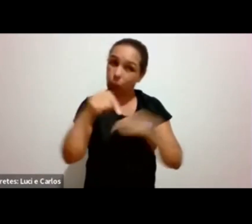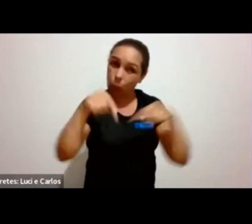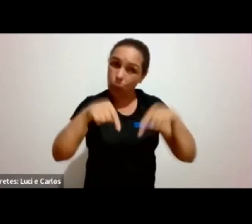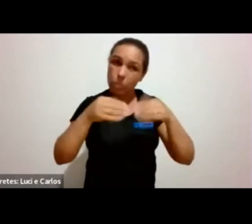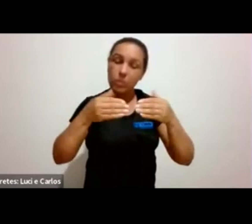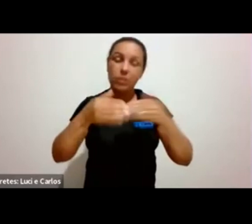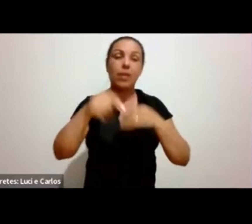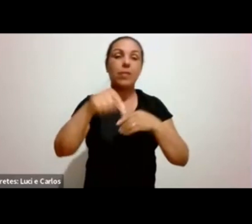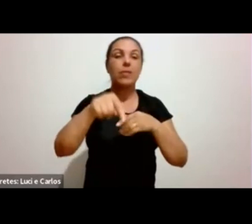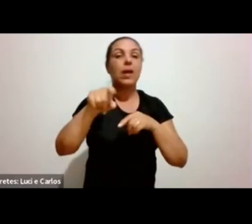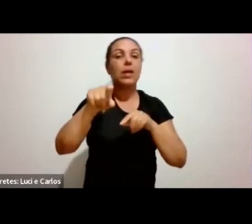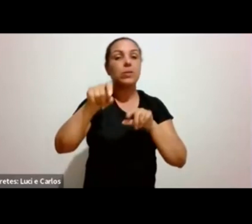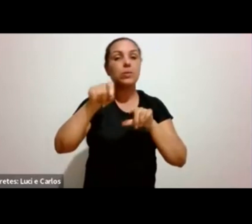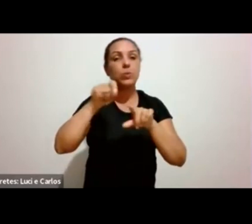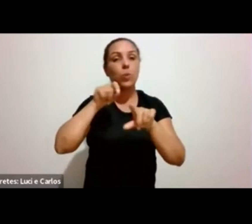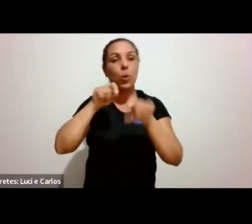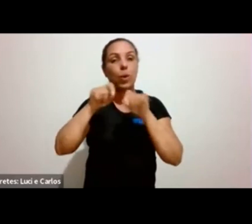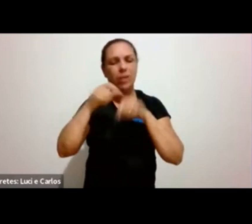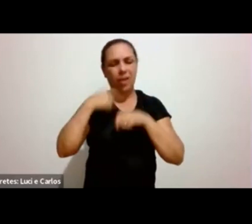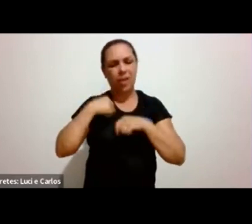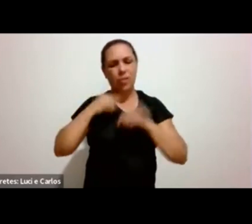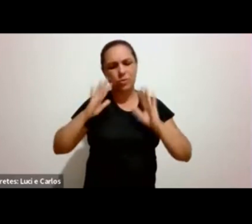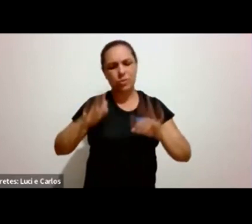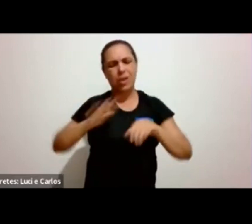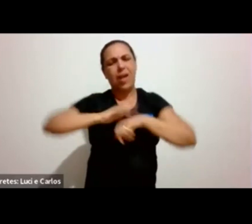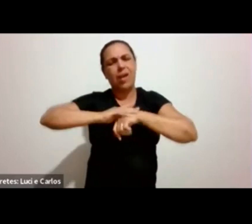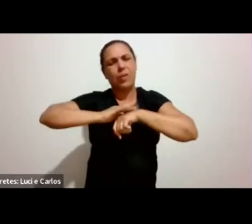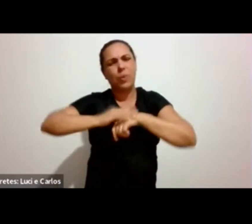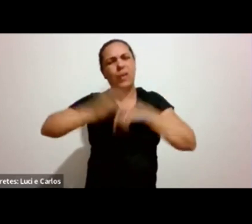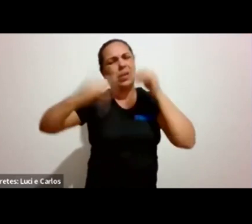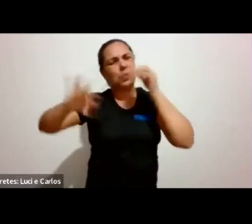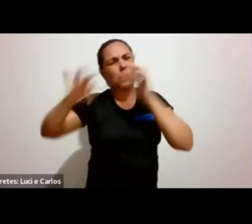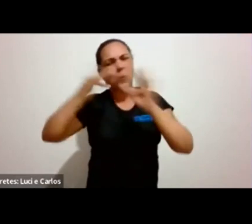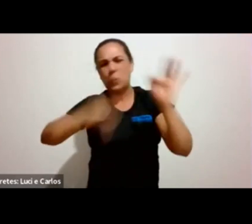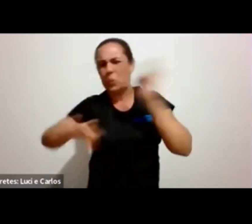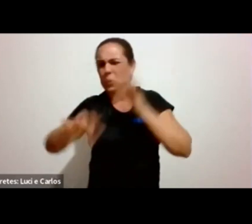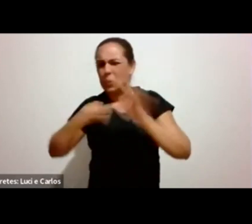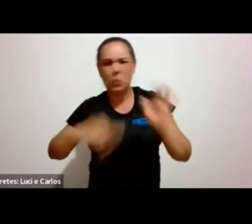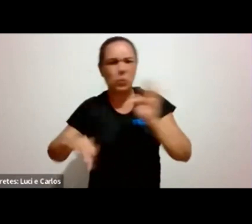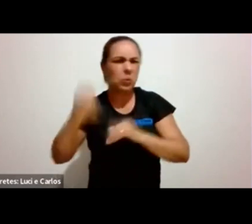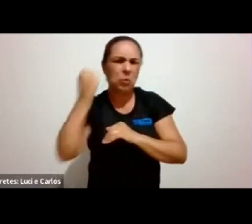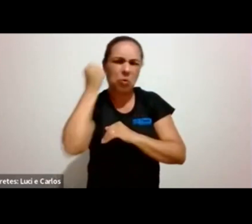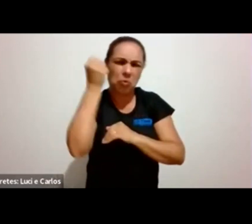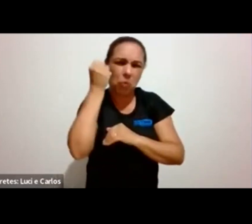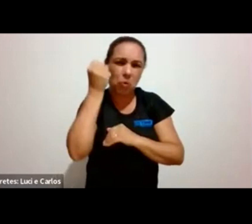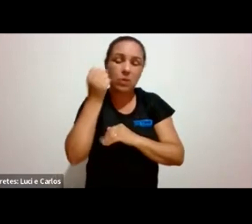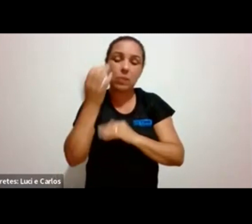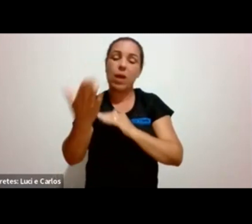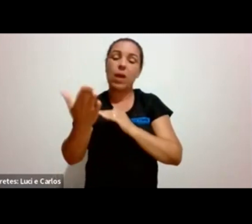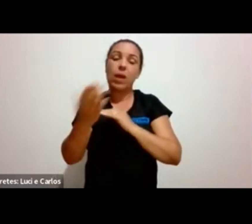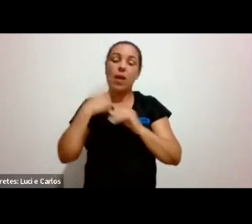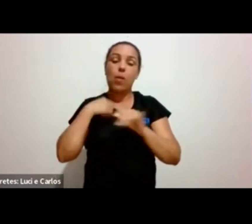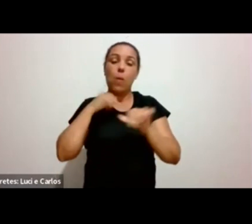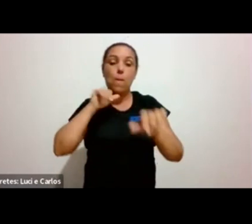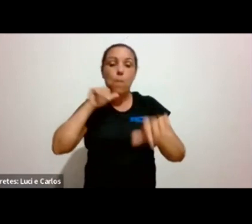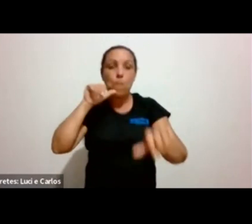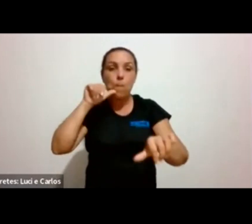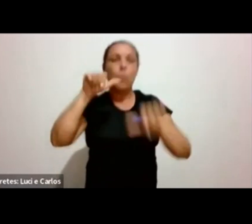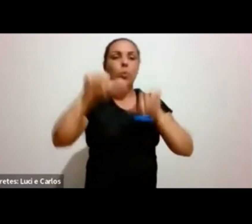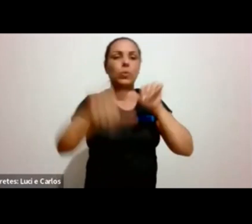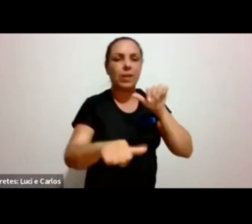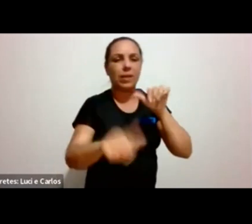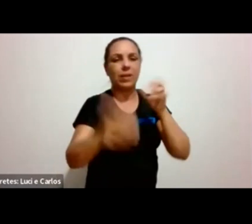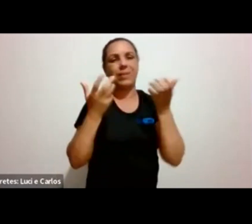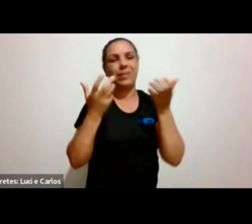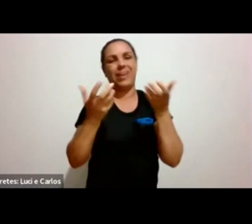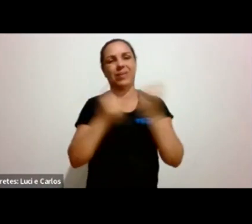tempo. Então, esse método existe, é muito usado, e você está